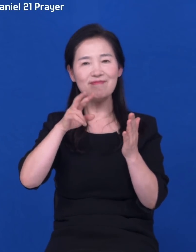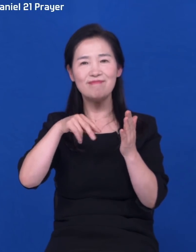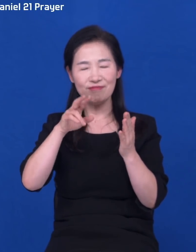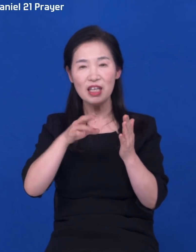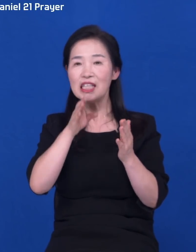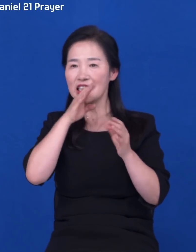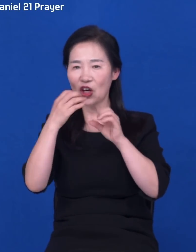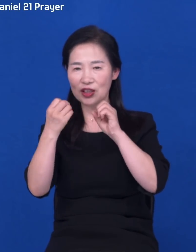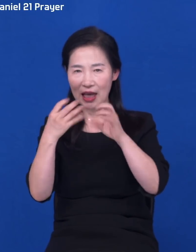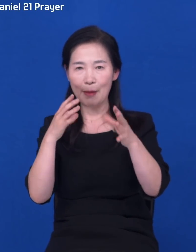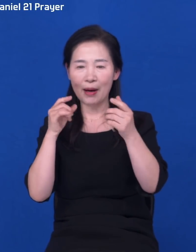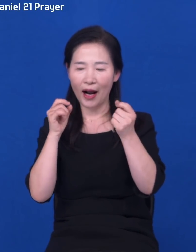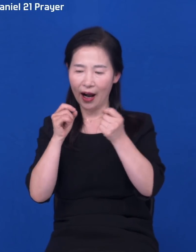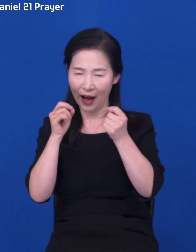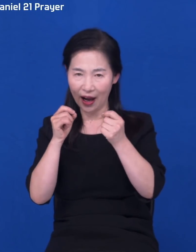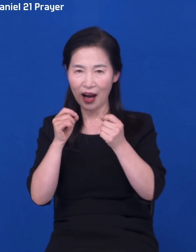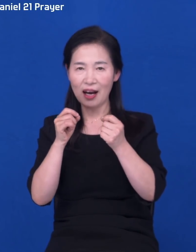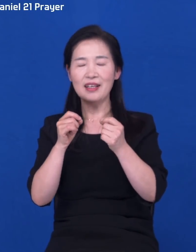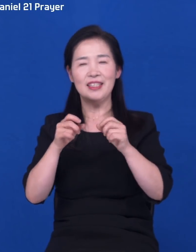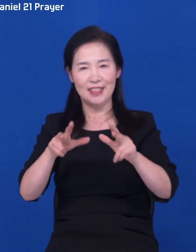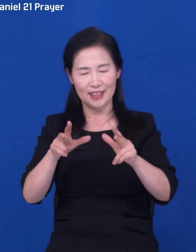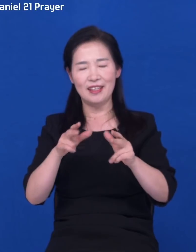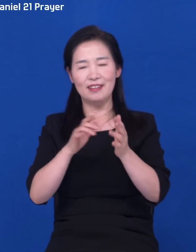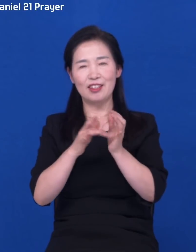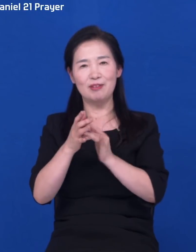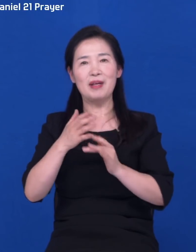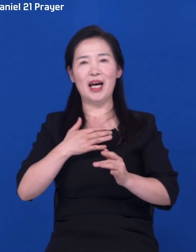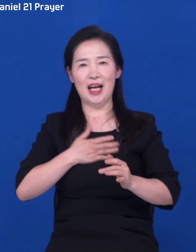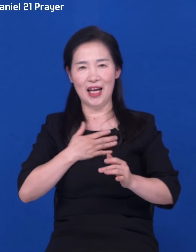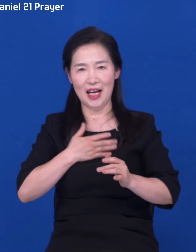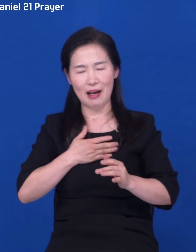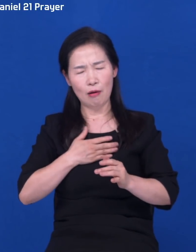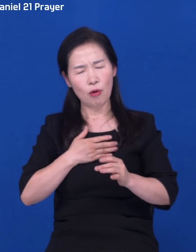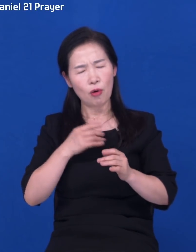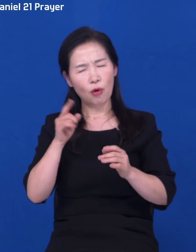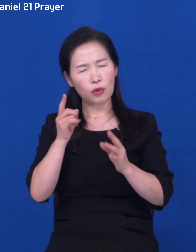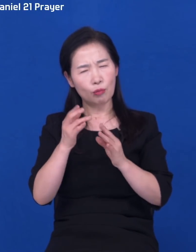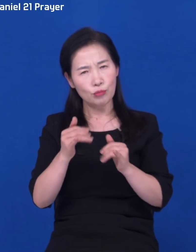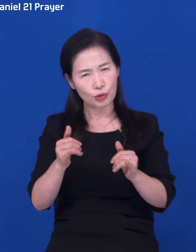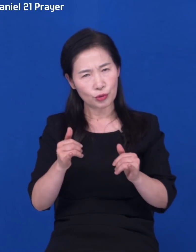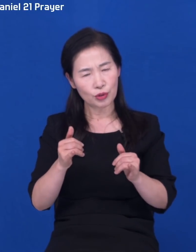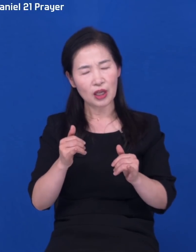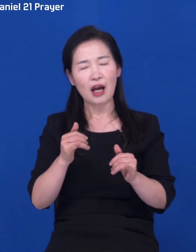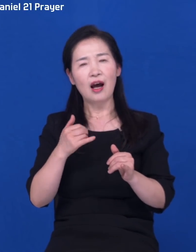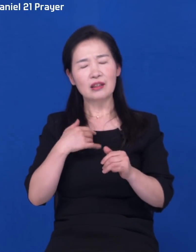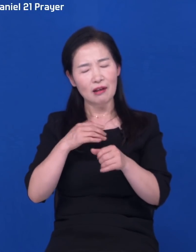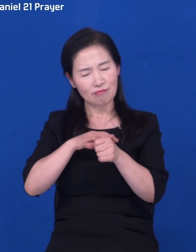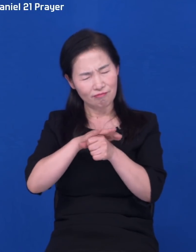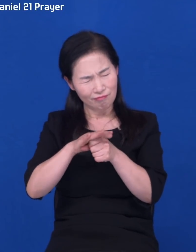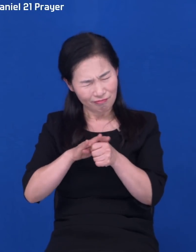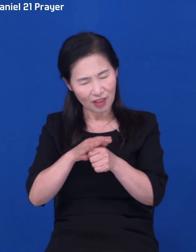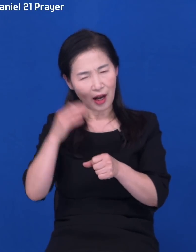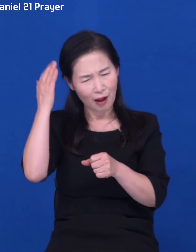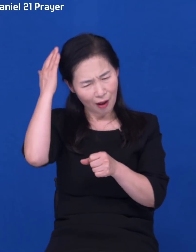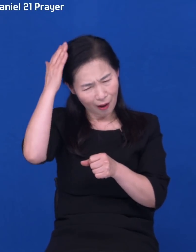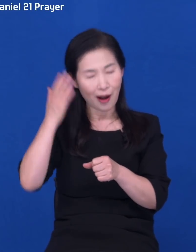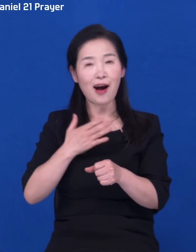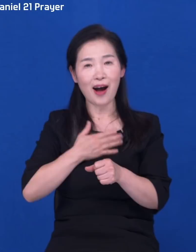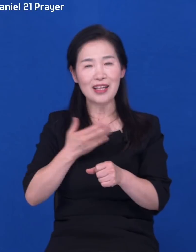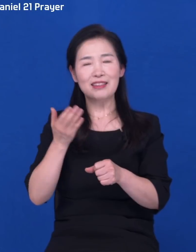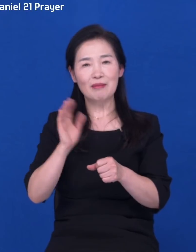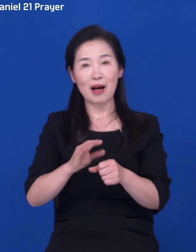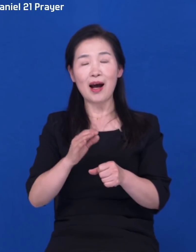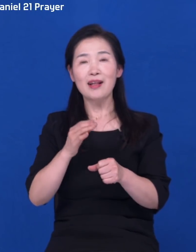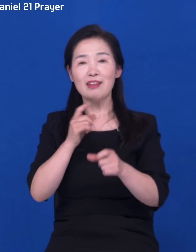가까워지는구나. 하긴 난 예수를 이제 알았는데 어떤 분이신지 실은 나를 너무 사랑하는 건 알겠는데 이분을 알아가려면 성경책을 읽어야